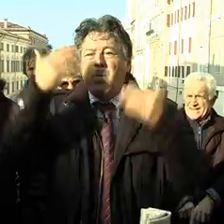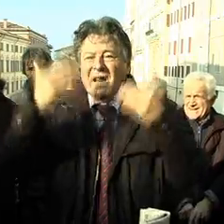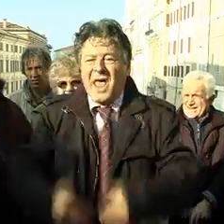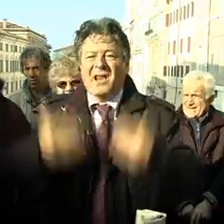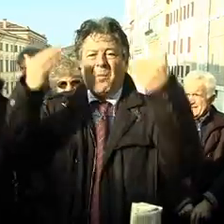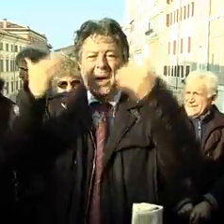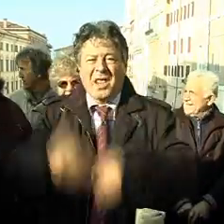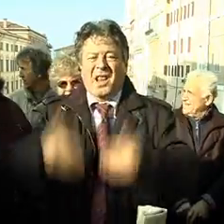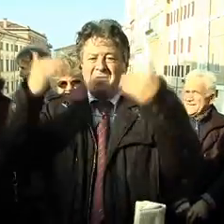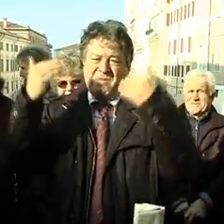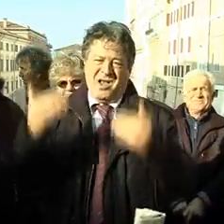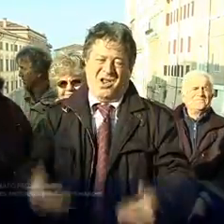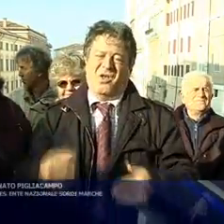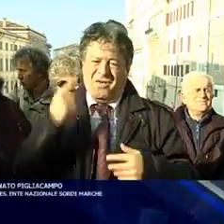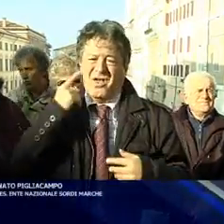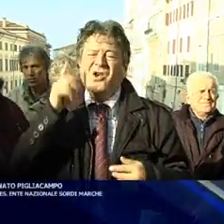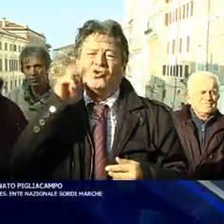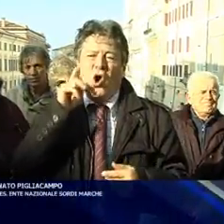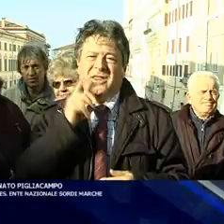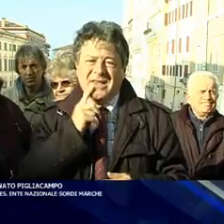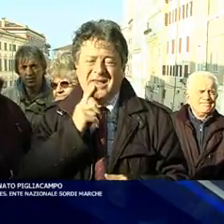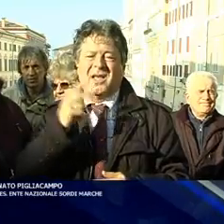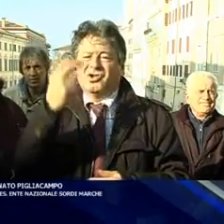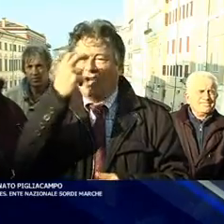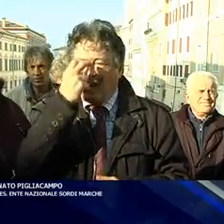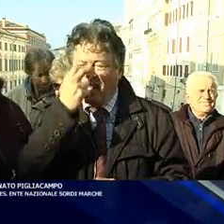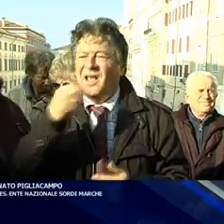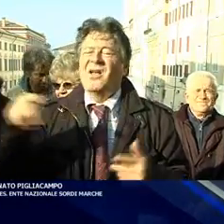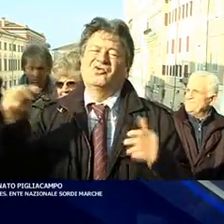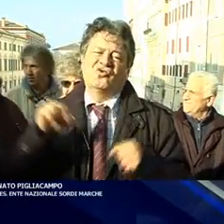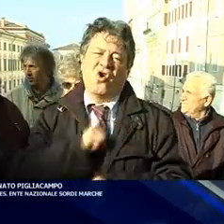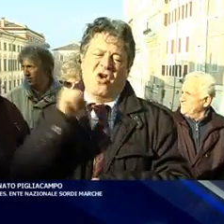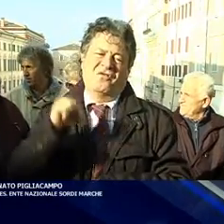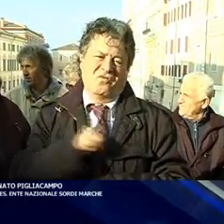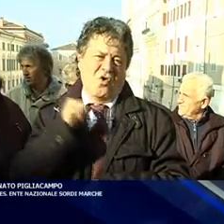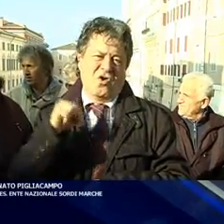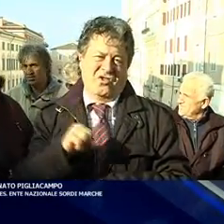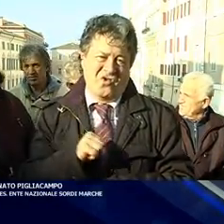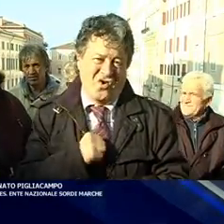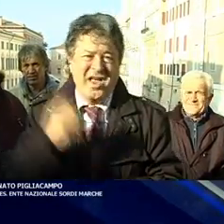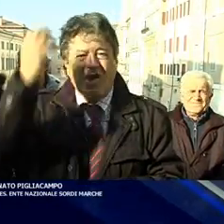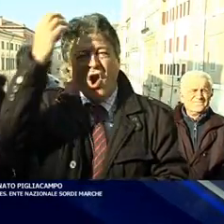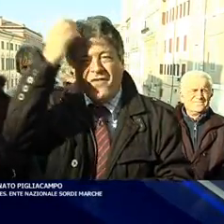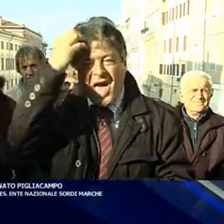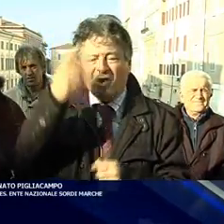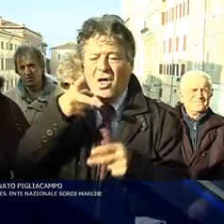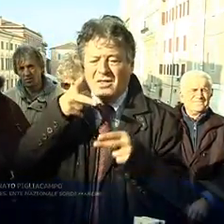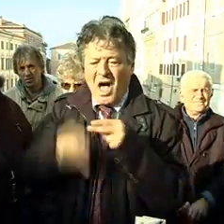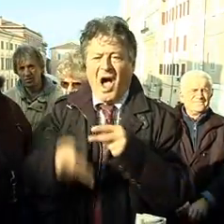L'assegno di accompagnamento probabilmente non ce lo daranno più, ma noi abbiamo tante barriere, noi soffriamo tantissimo per questa